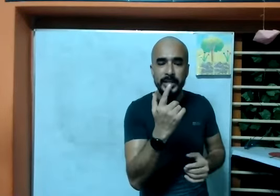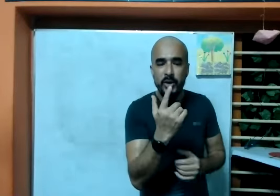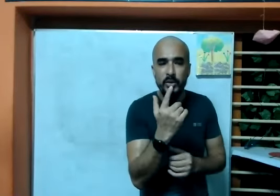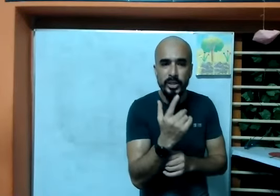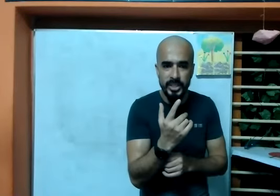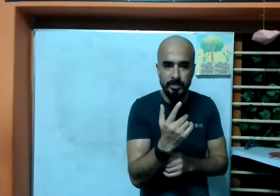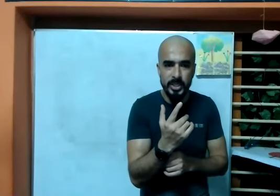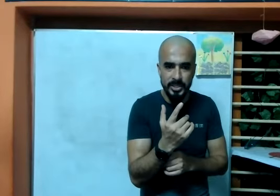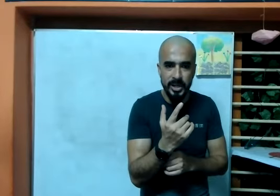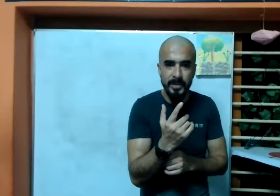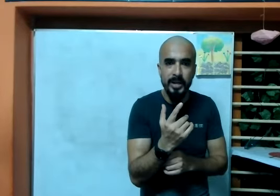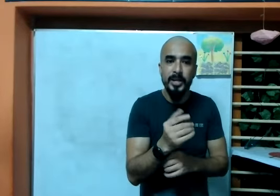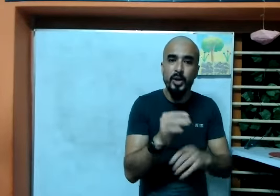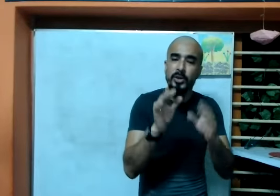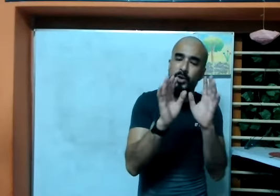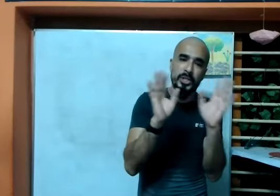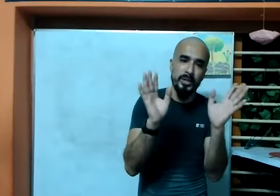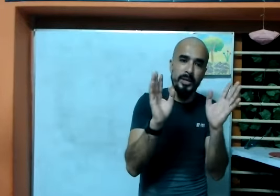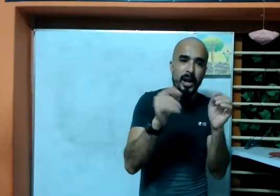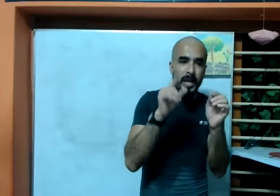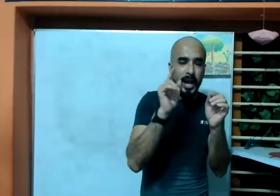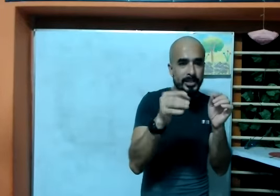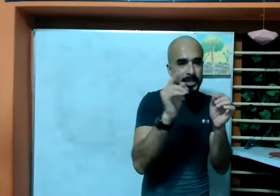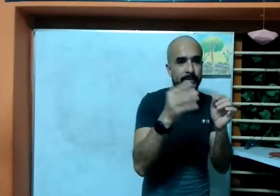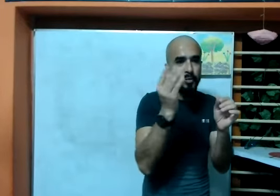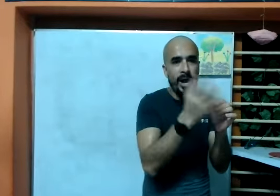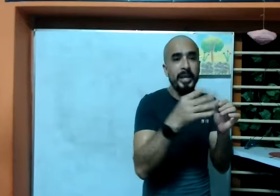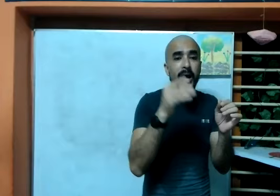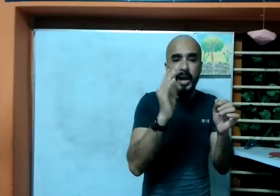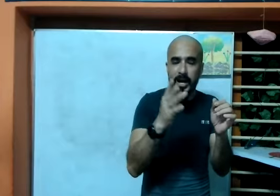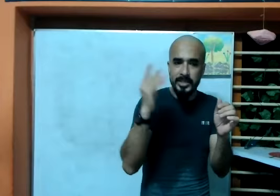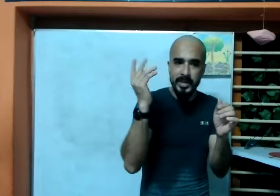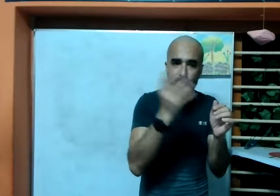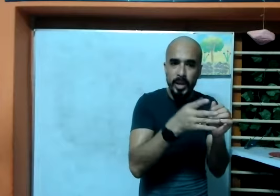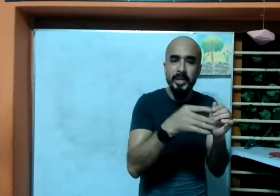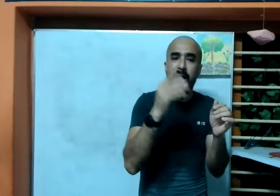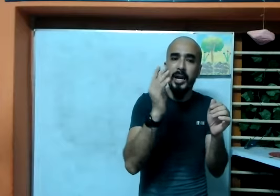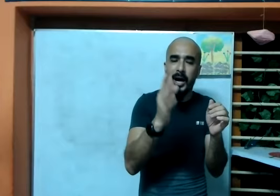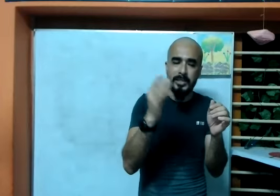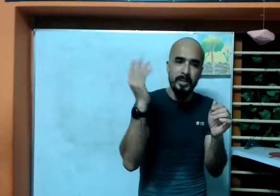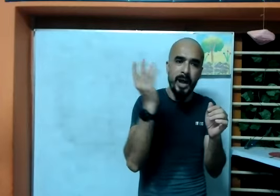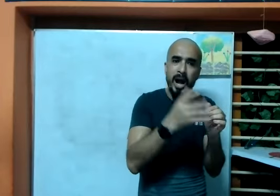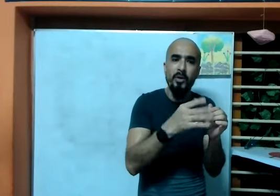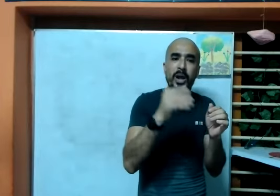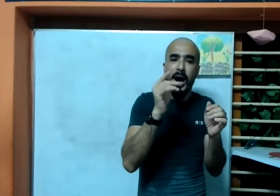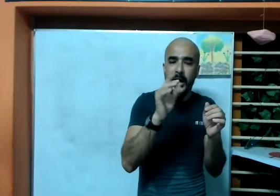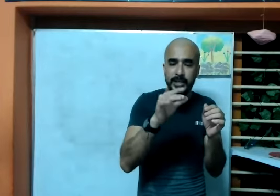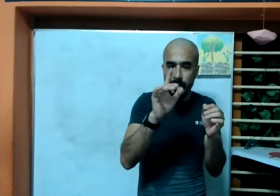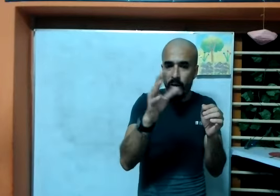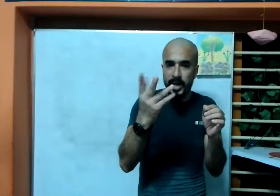যখন কোশ্চেন বসাচ্ছি আমরা তখন কোশ্চেন I asked him why, I asked him when, I asked him how, you asked